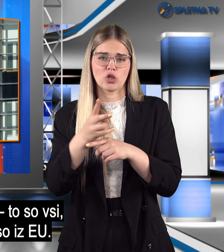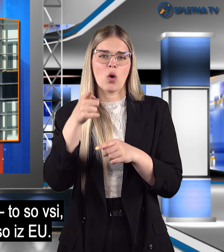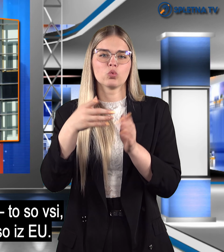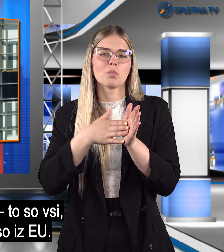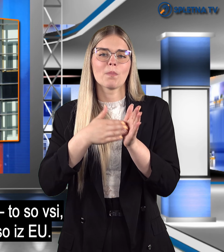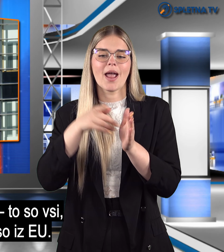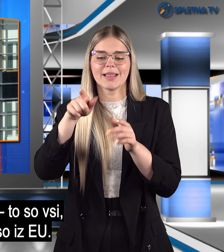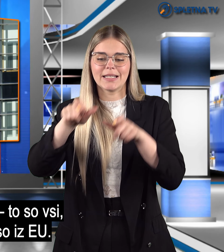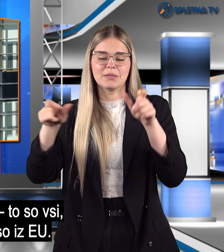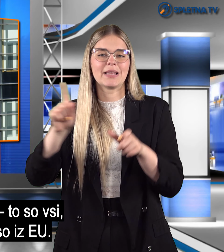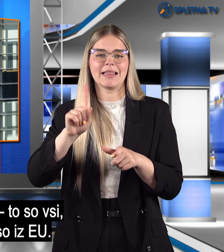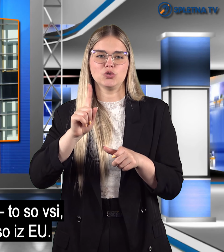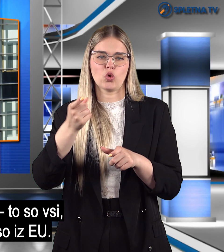ki niso iz Evropske unije.